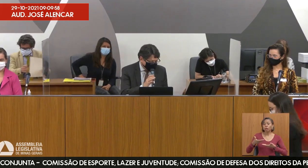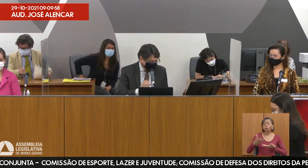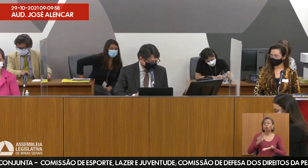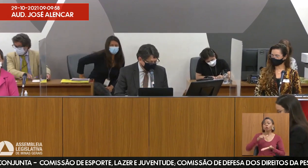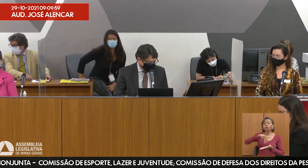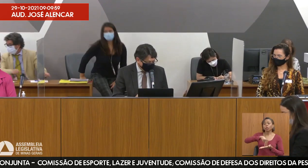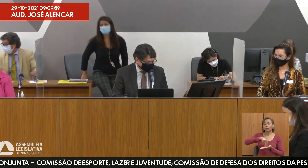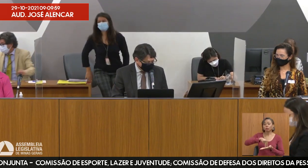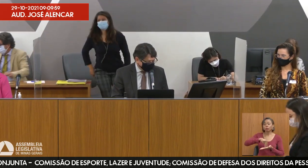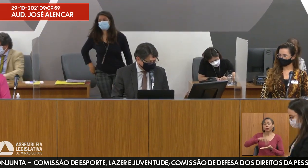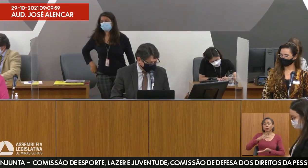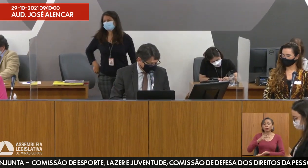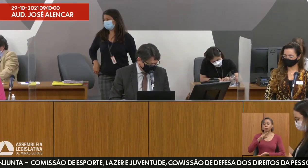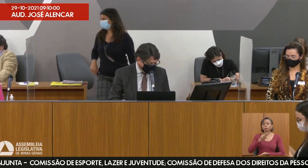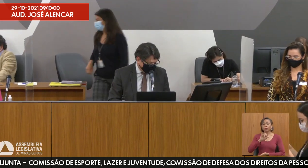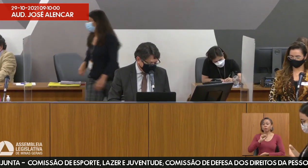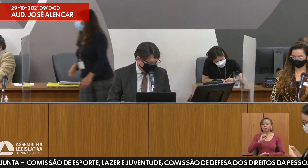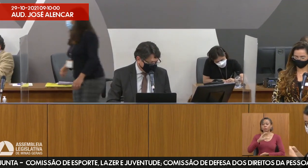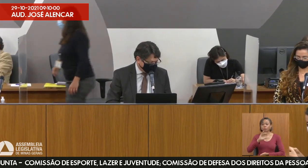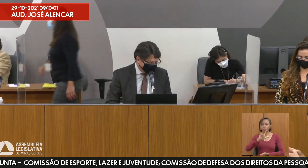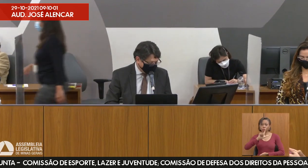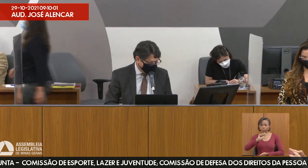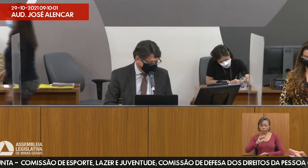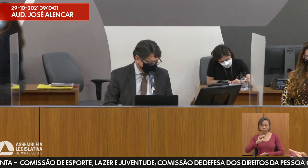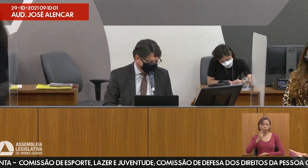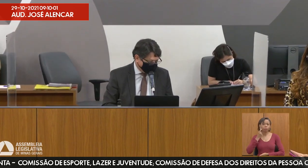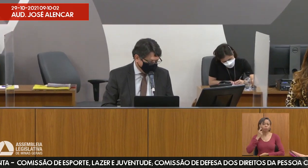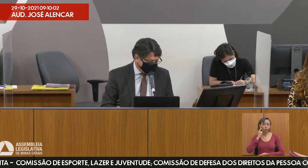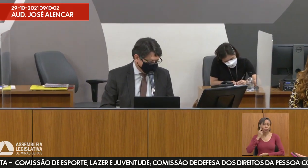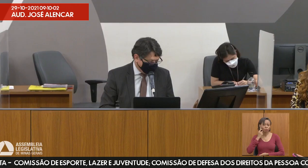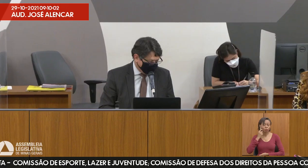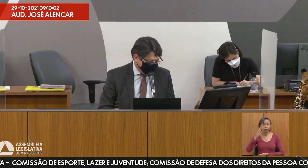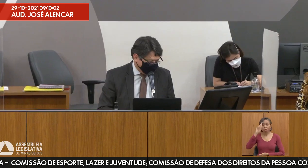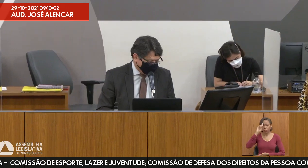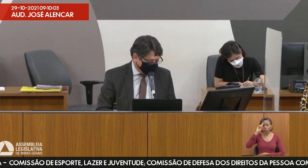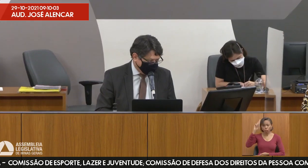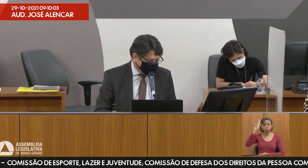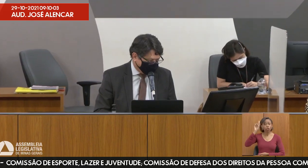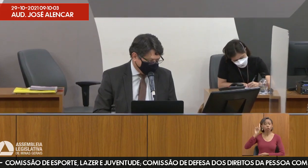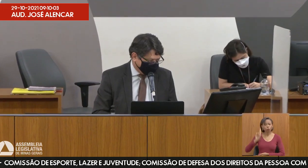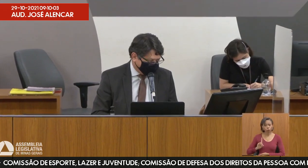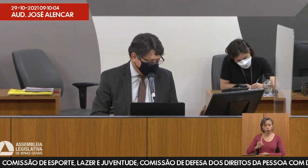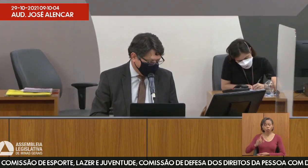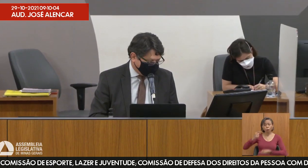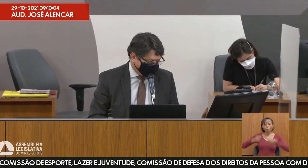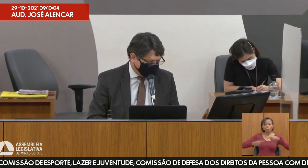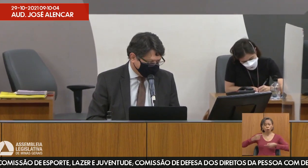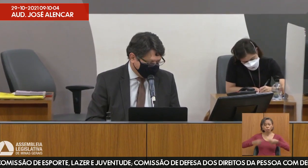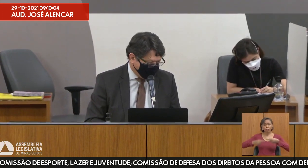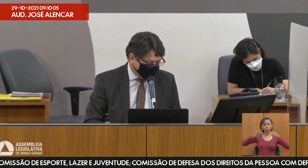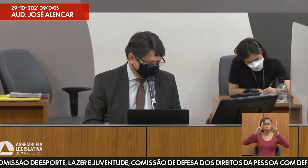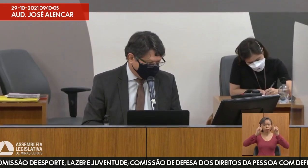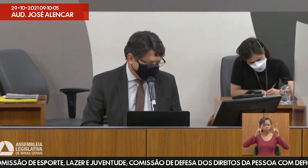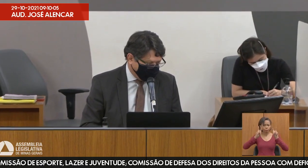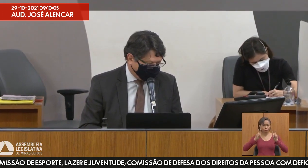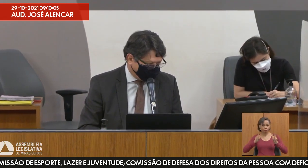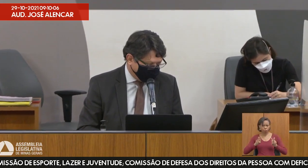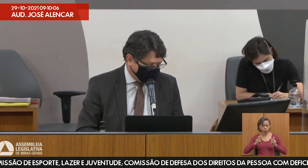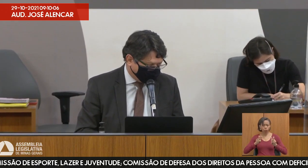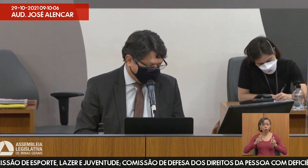Priscila Roberta Gaspar de Oliveira, diretora de Políticas Temáticas dos Direitos da Pessoa